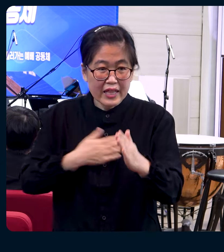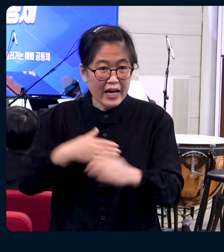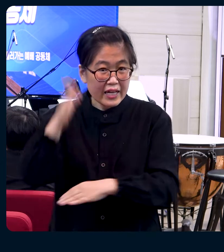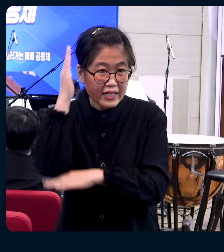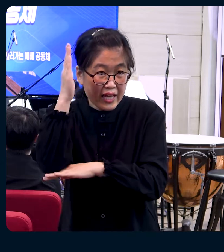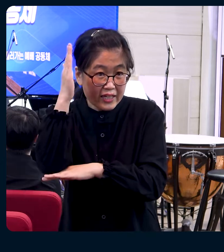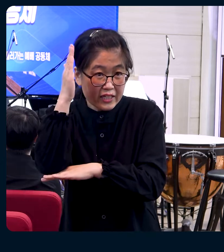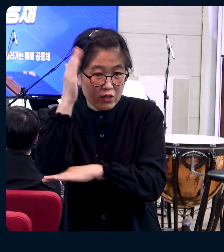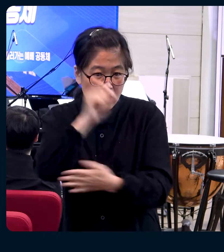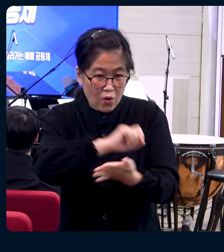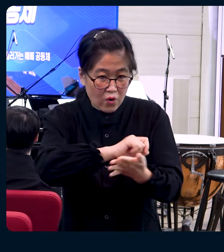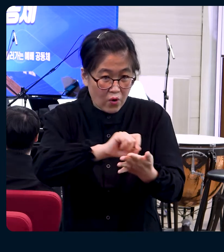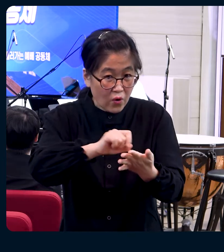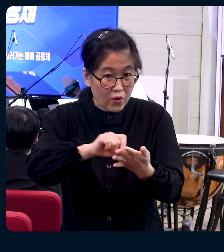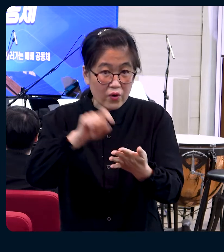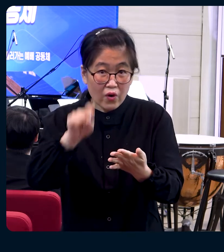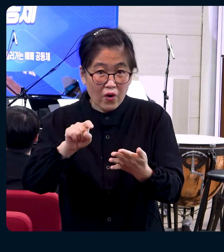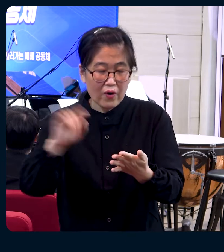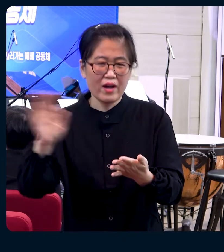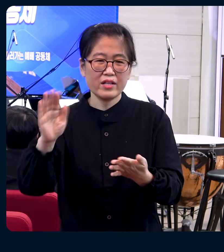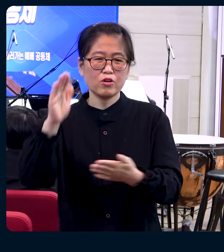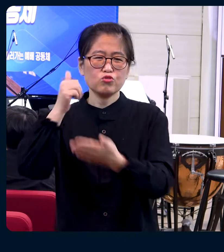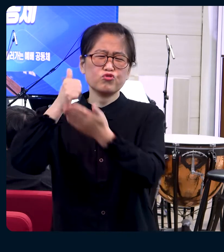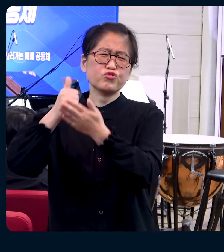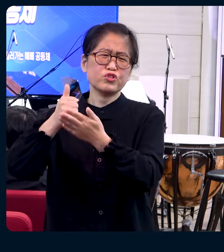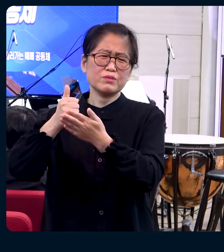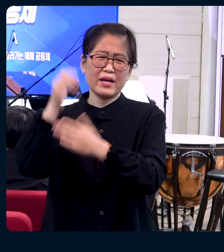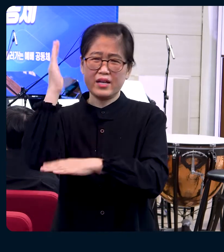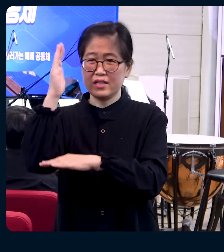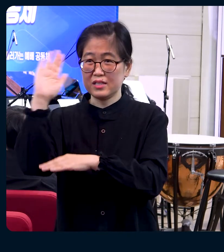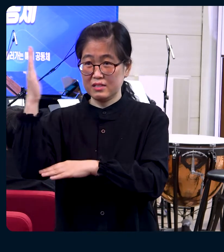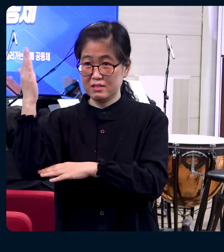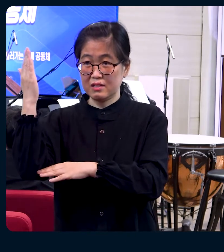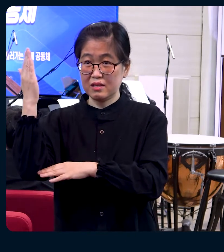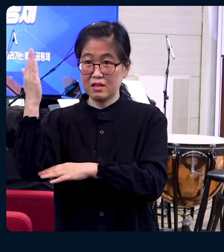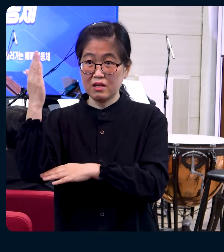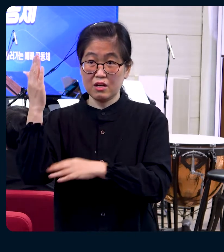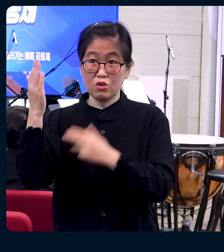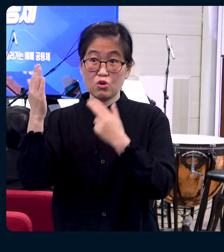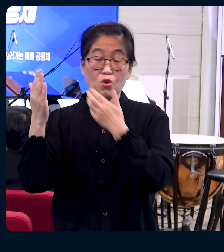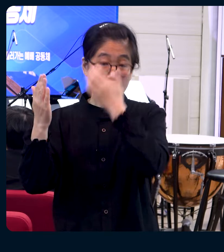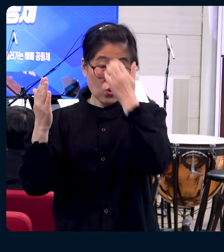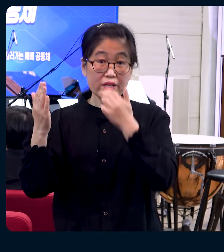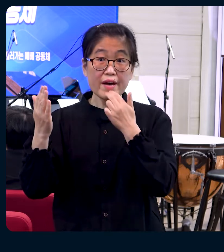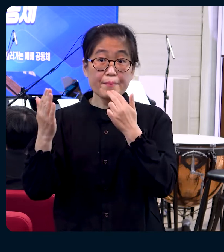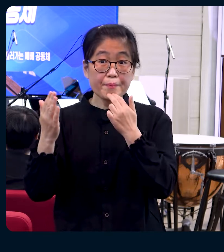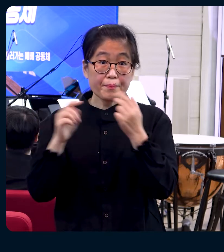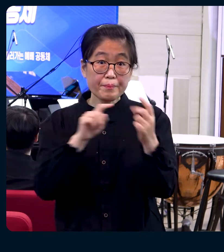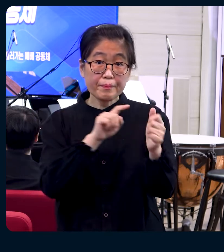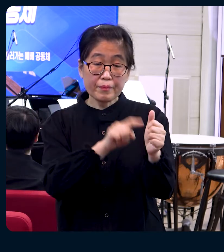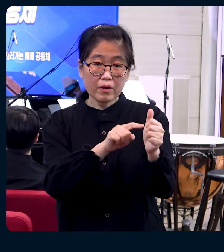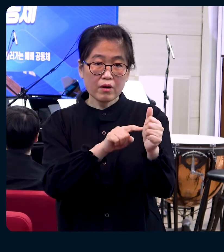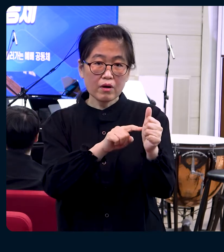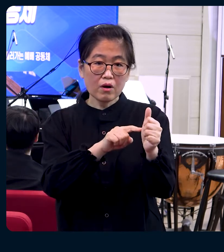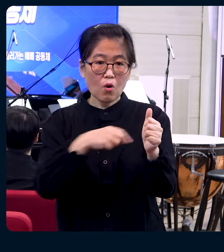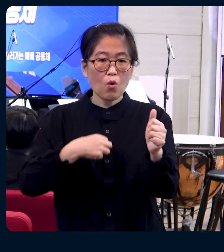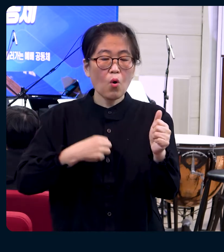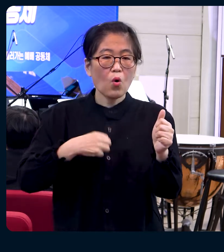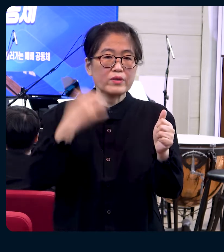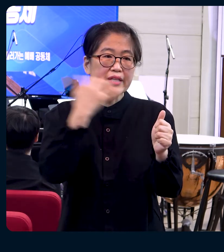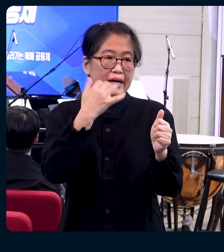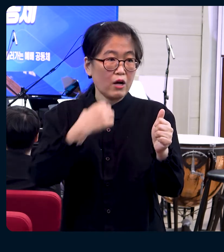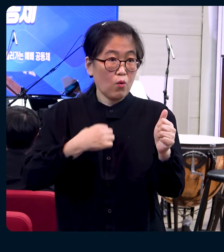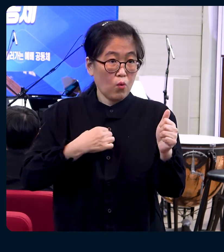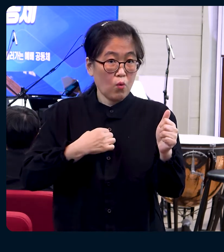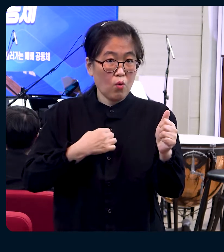나의 이야기로 쓰여지는 것이 아니라 주님의 이야기가 되는 것입니다. 요셉은 제일 먼저 채색옷을 입고